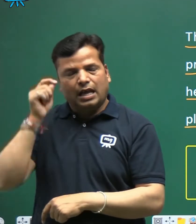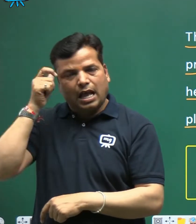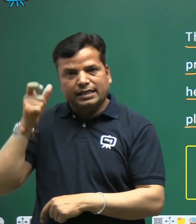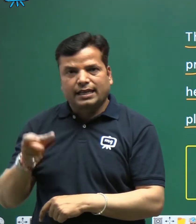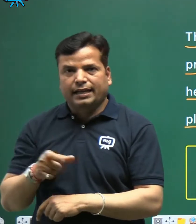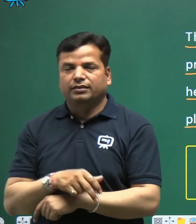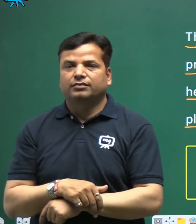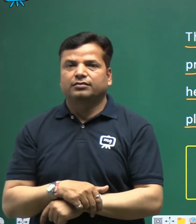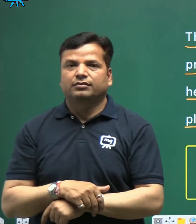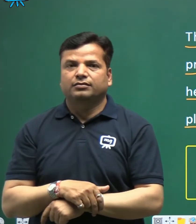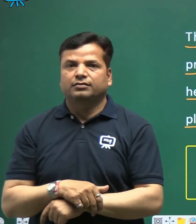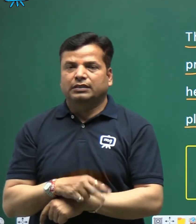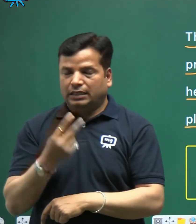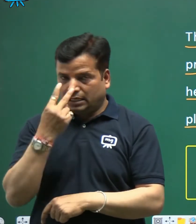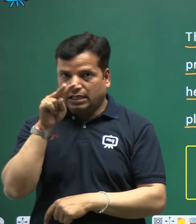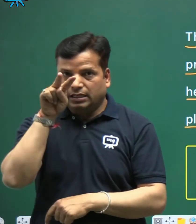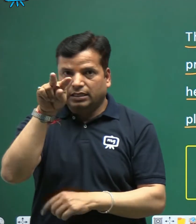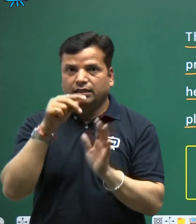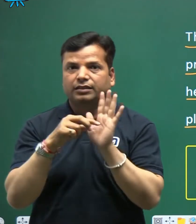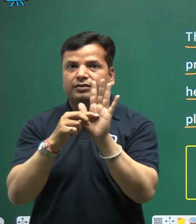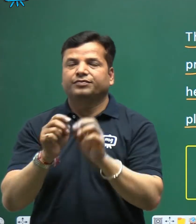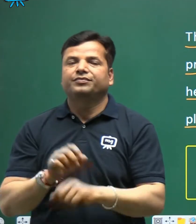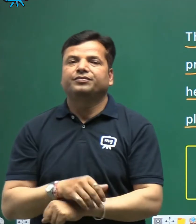sight, दृश्य,